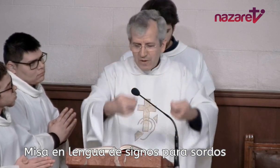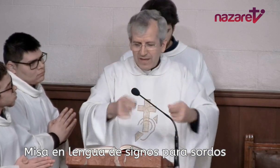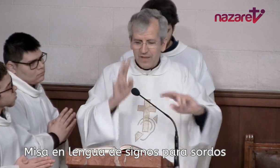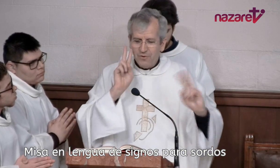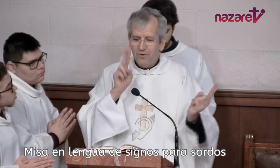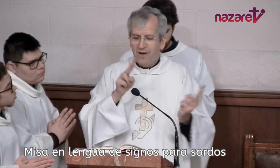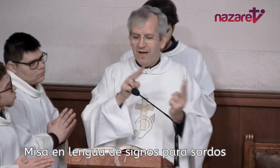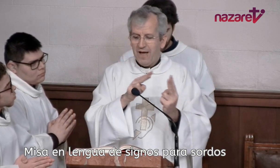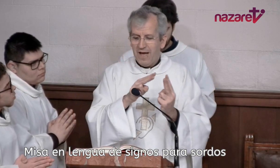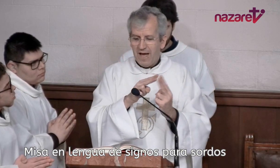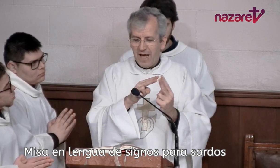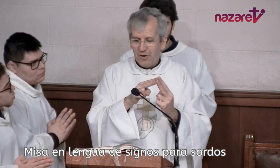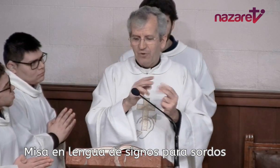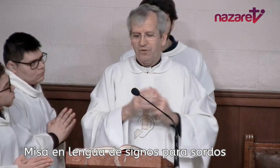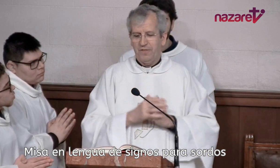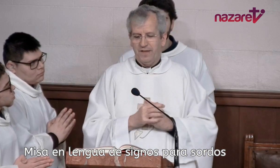lo ha dado a conocer.